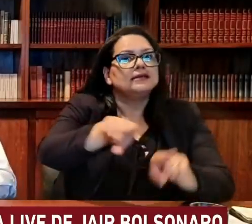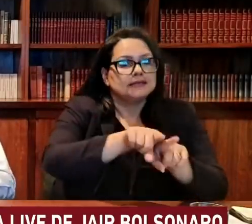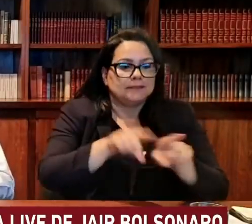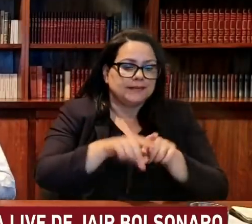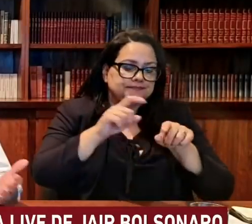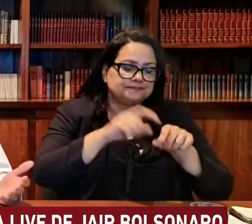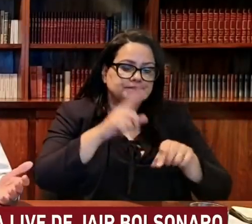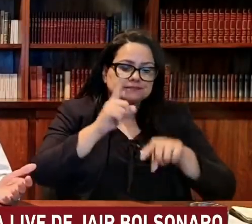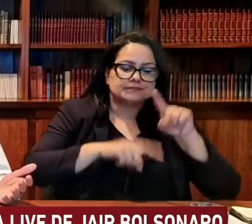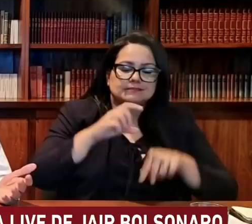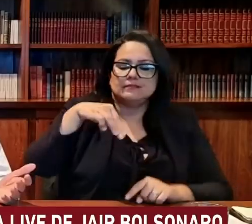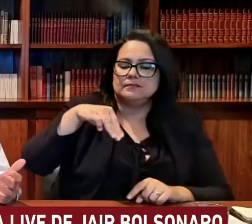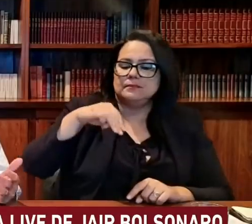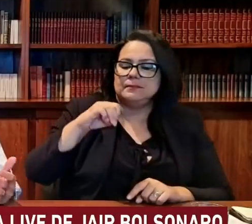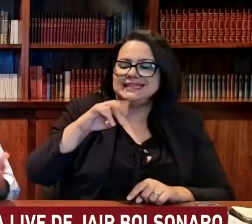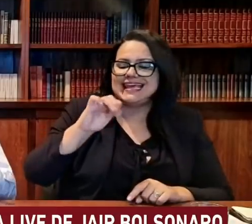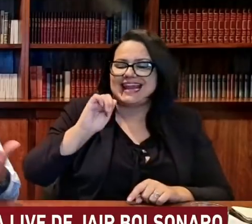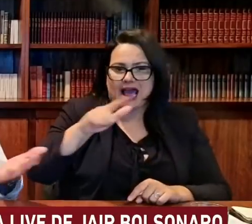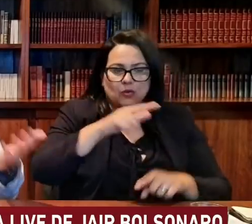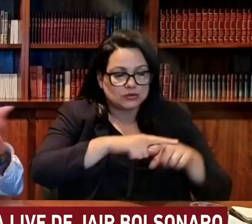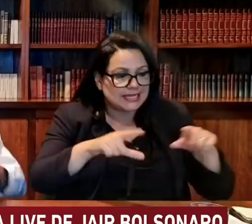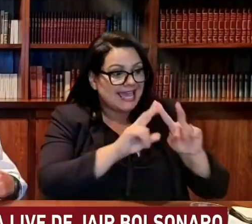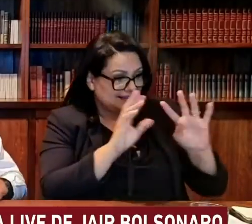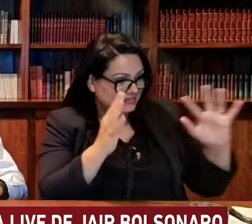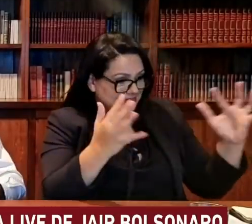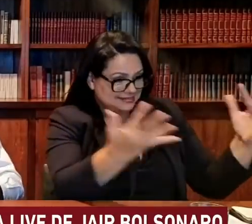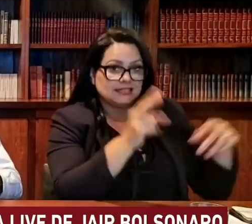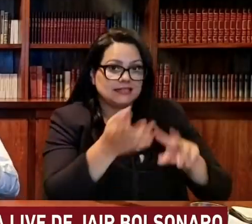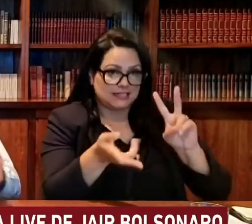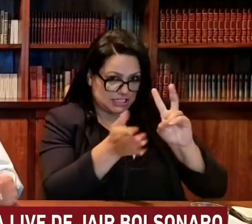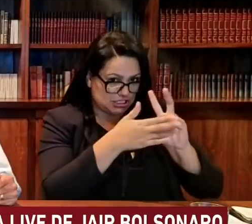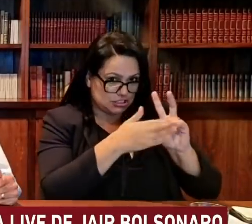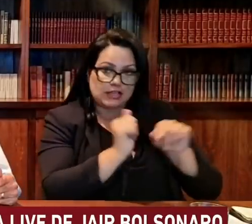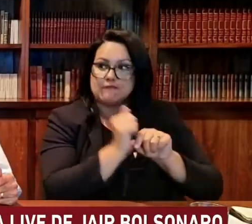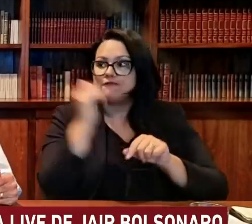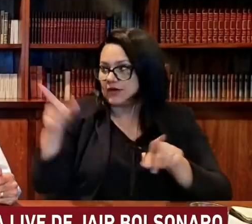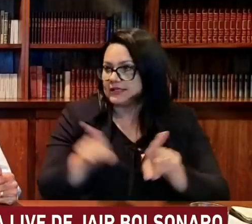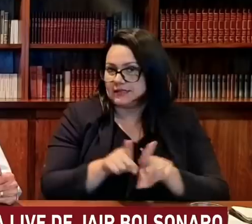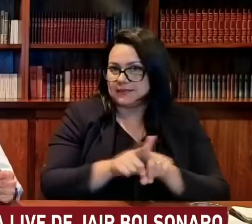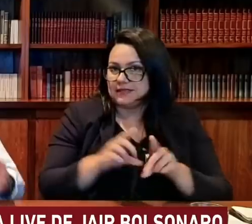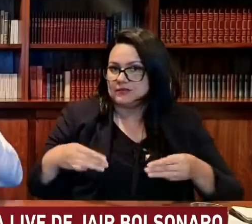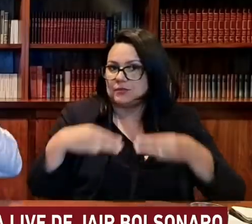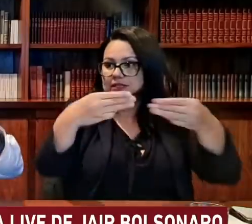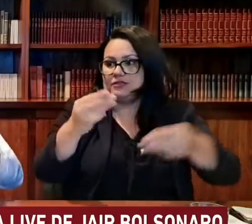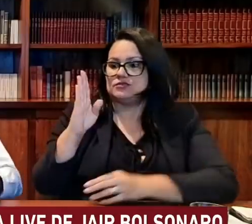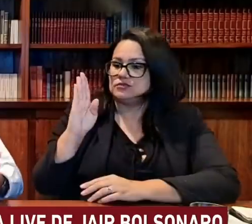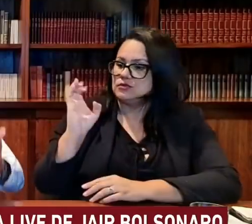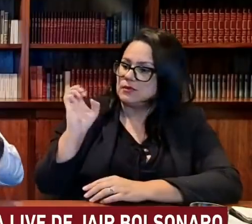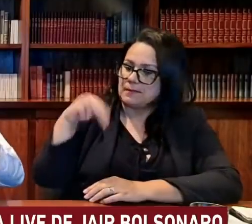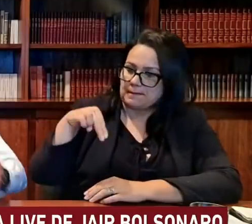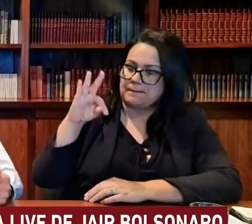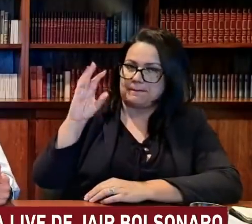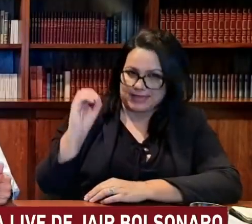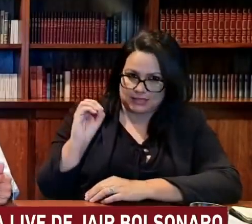minerais fora de área indígena. Então, isso tudo está vindo à tona agora. O ministro Bento das Minas e Energia está à frente disso.